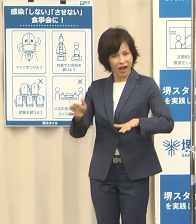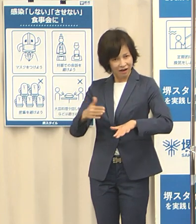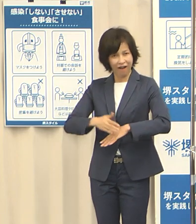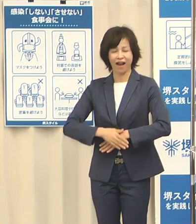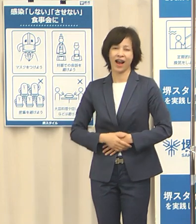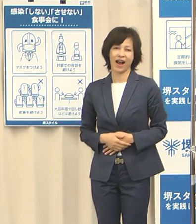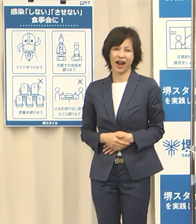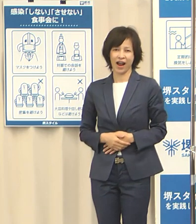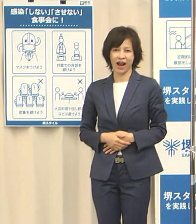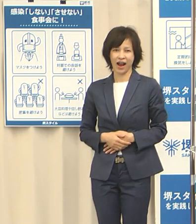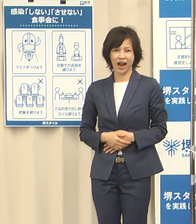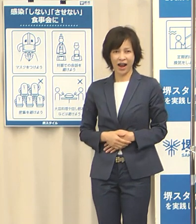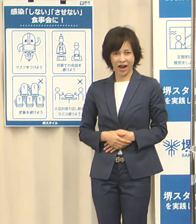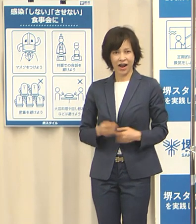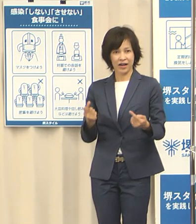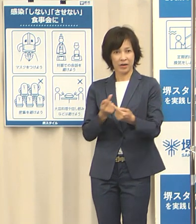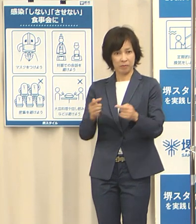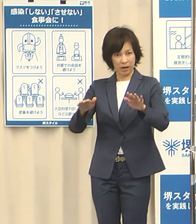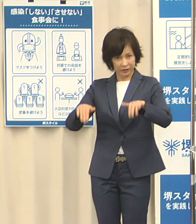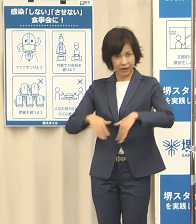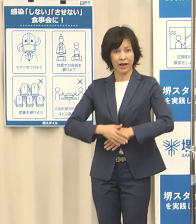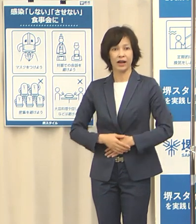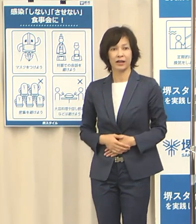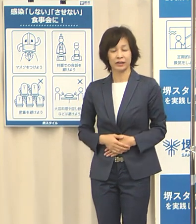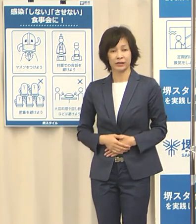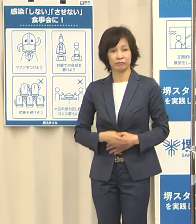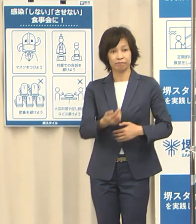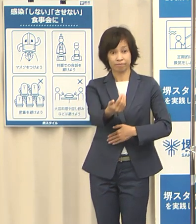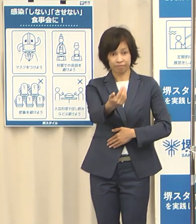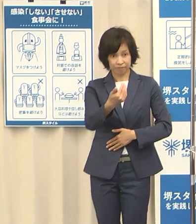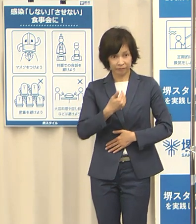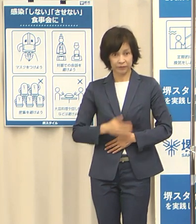せていただきました。 導入には